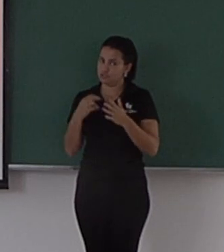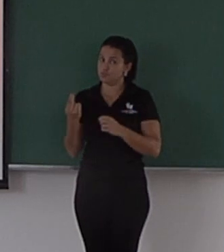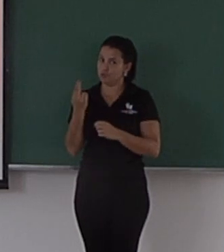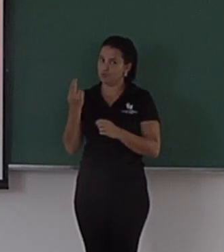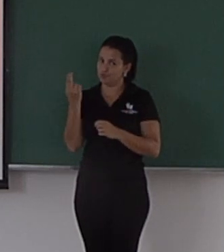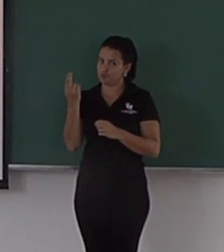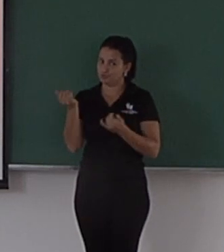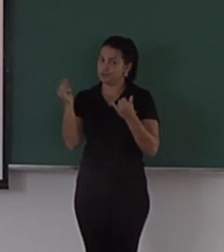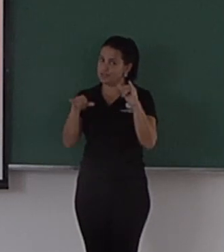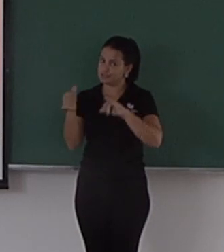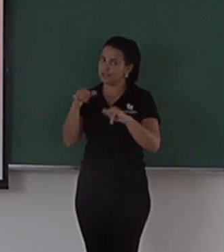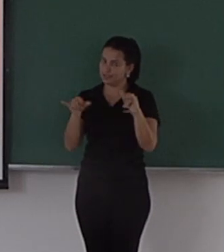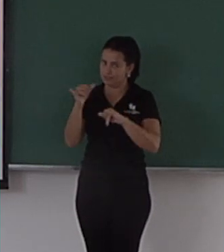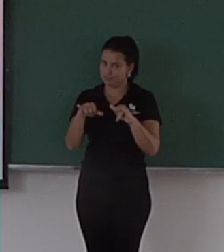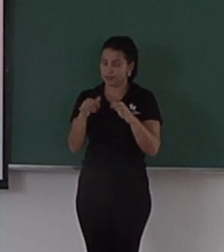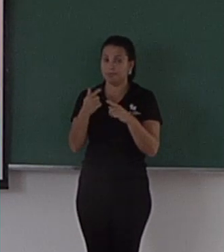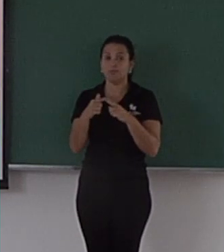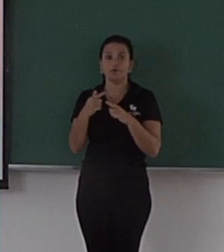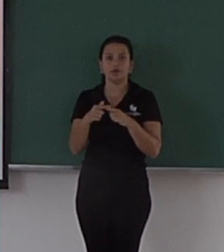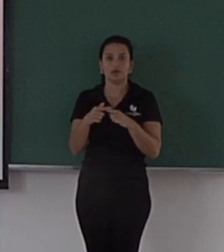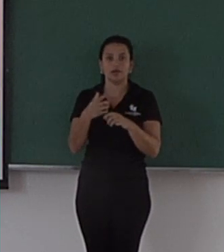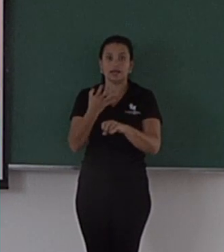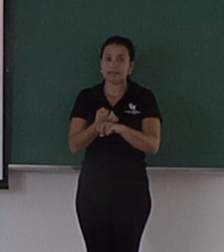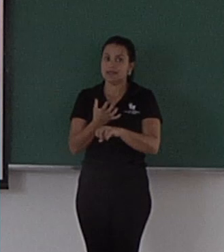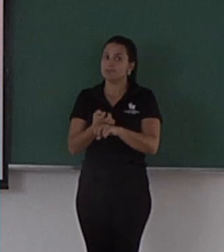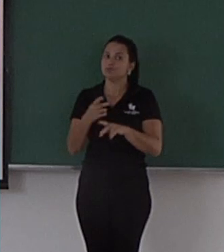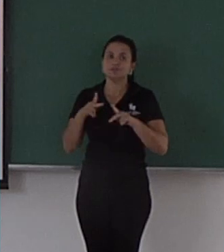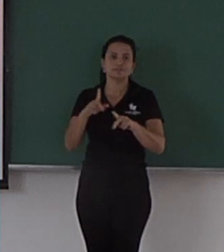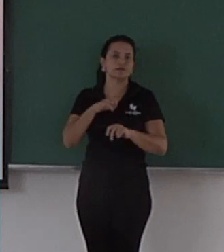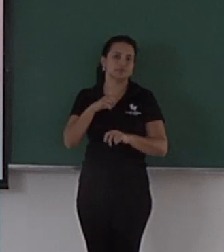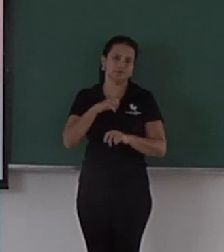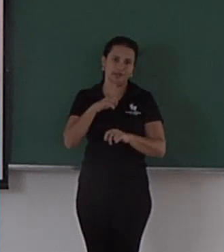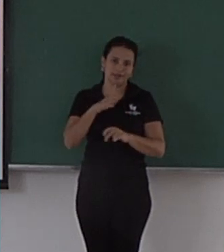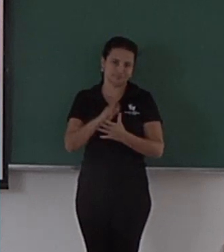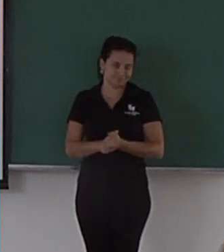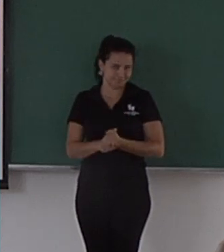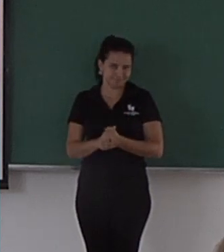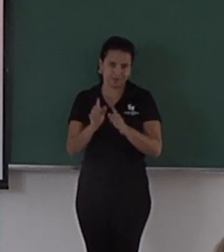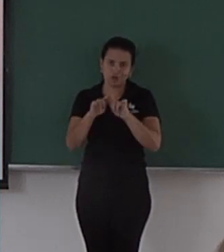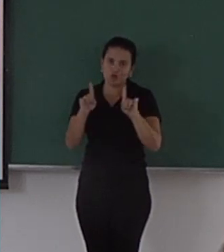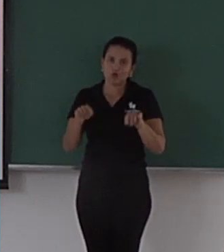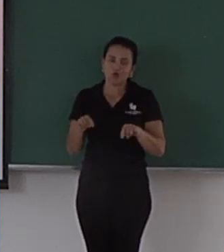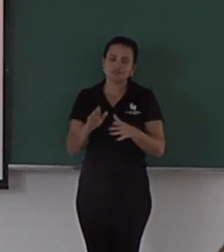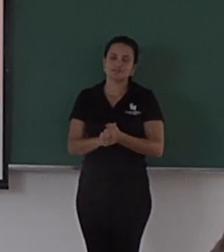substância, porque queimadura por ácido muriático a gente pega frequentemente, tanto no consultório quanto